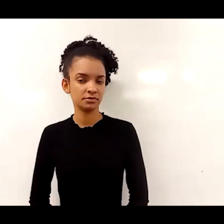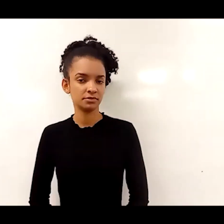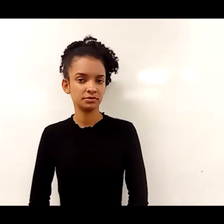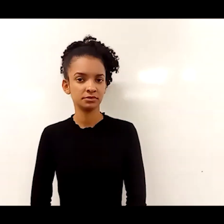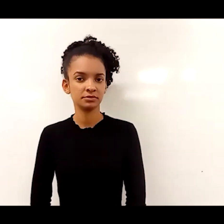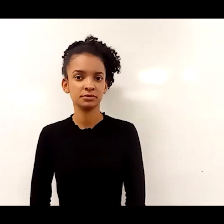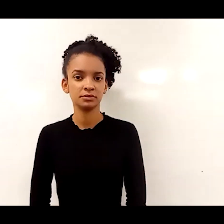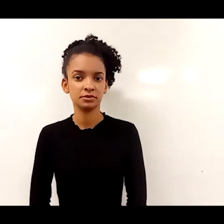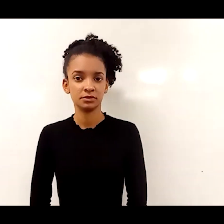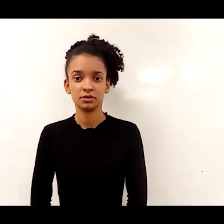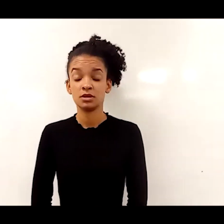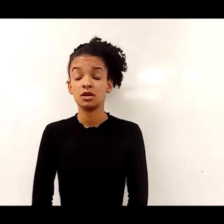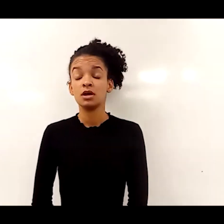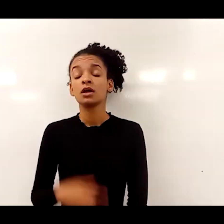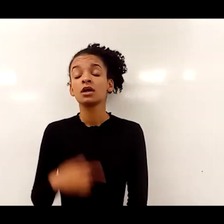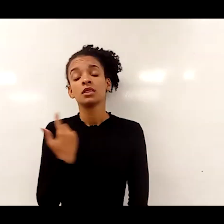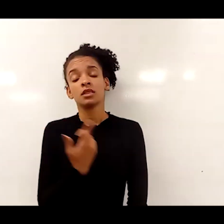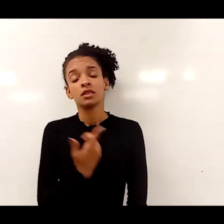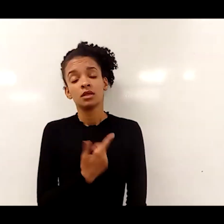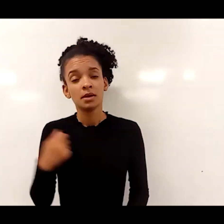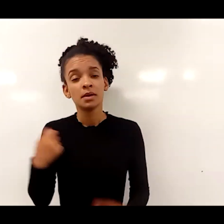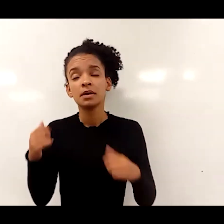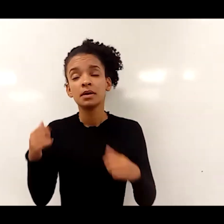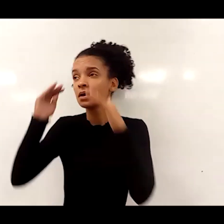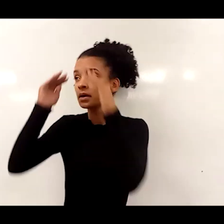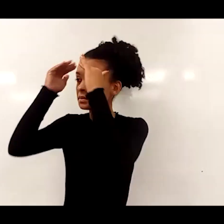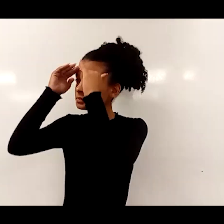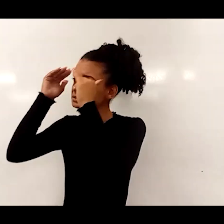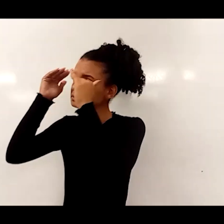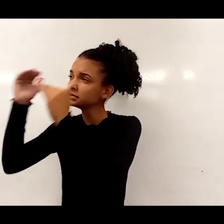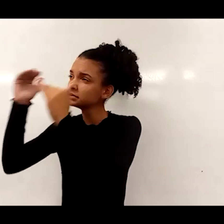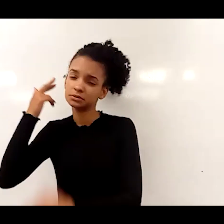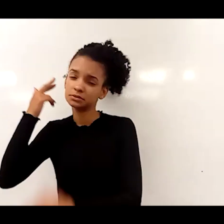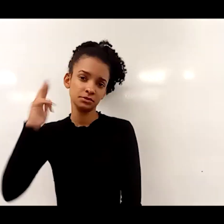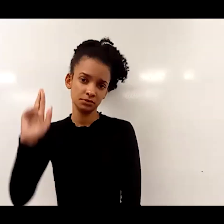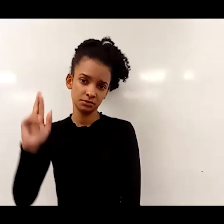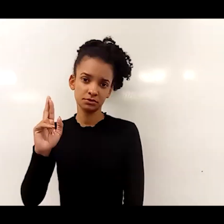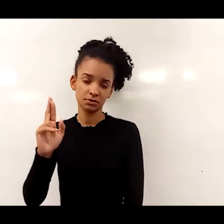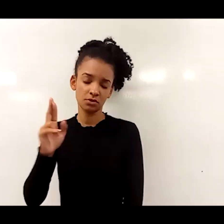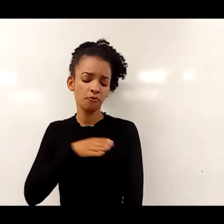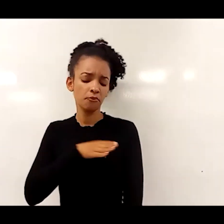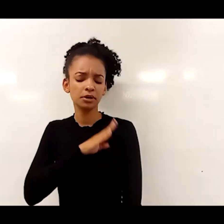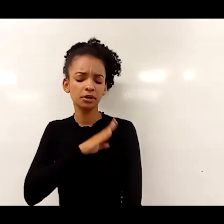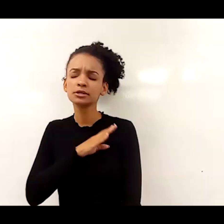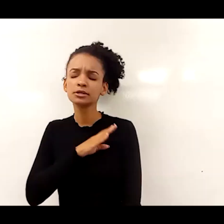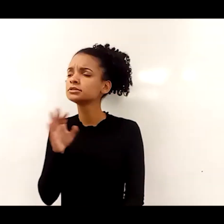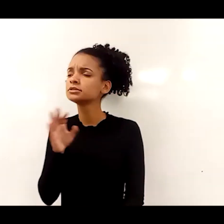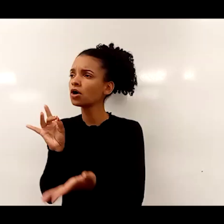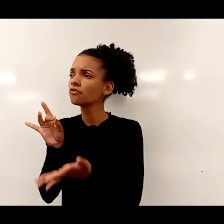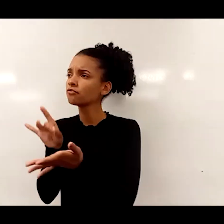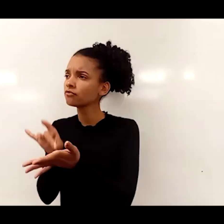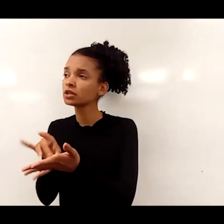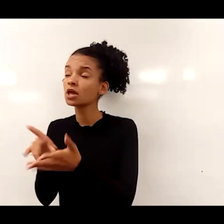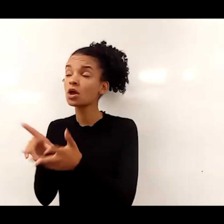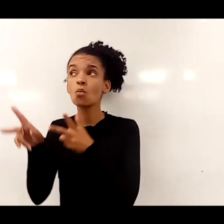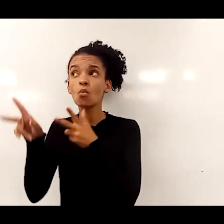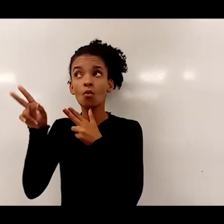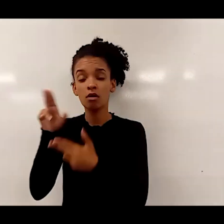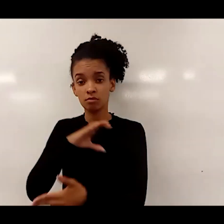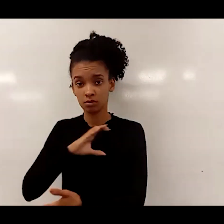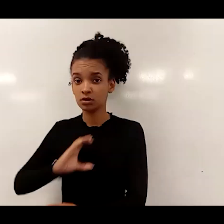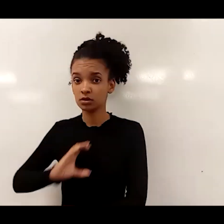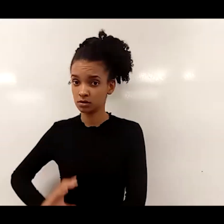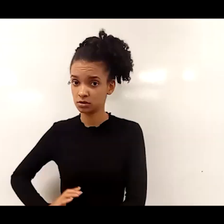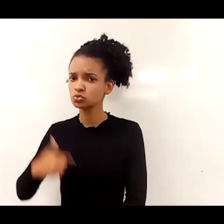Precisamos aprender a obedecer ao seu Senhor com temor e tremor, na sinceridade de coração, como a Cristo. Nós obedecemos